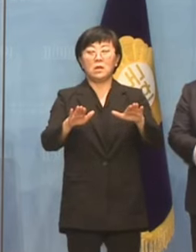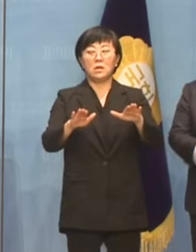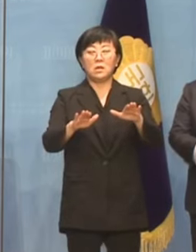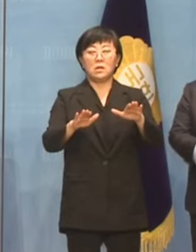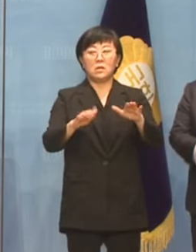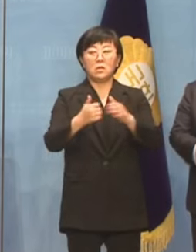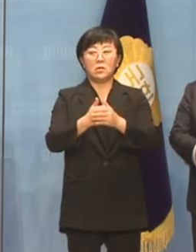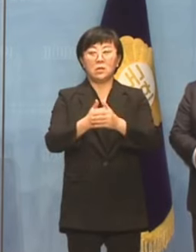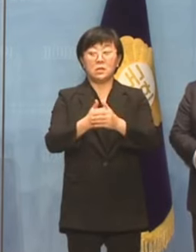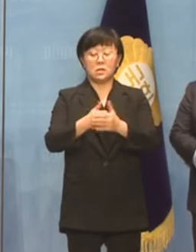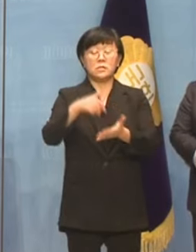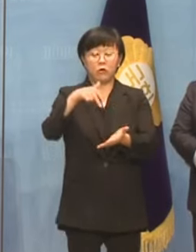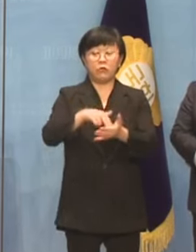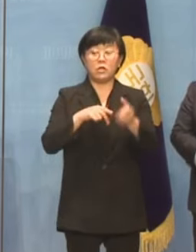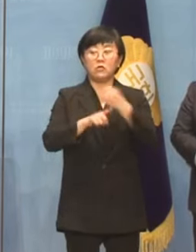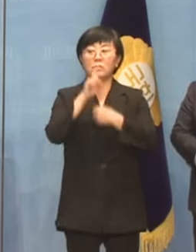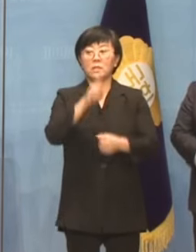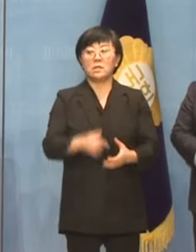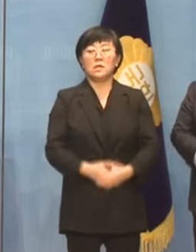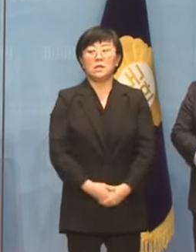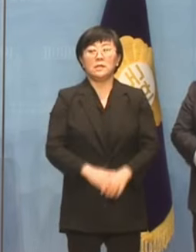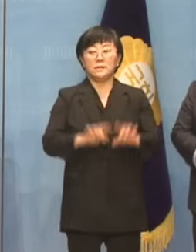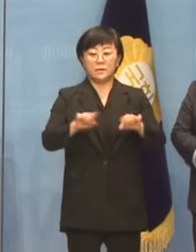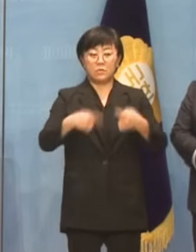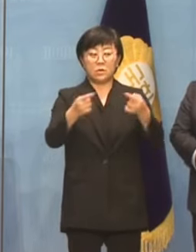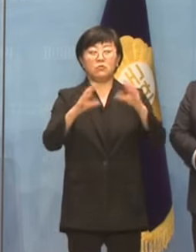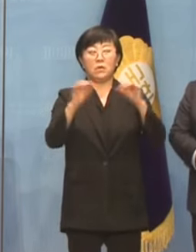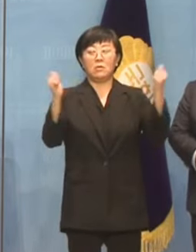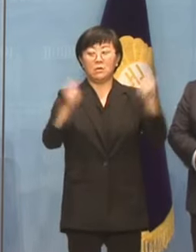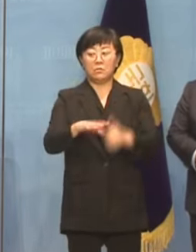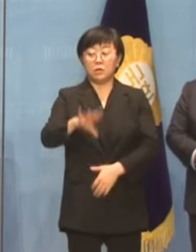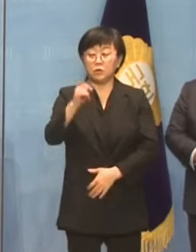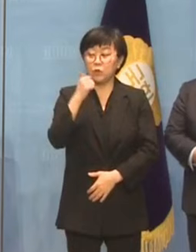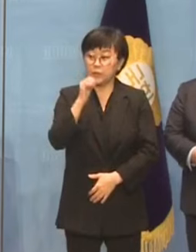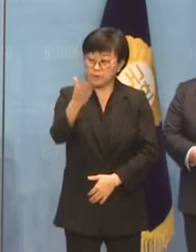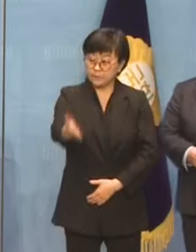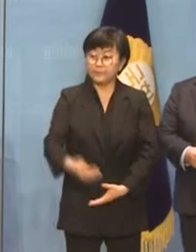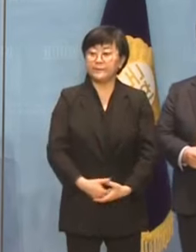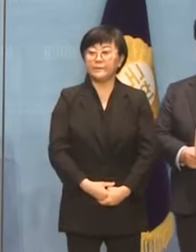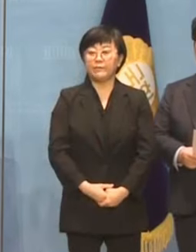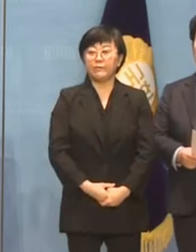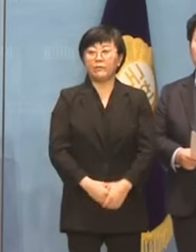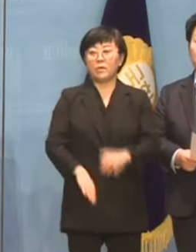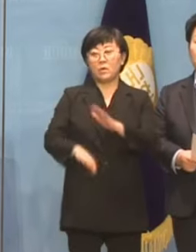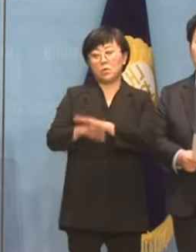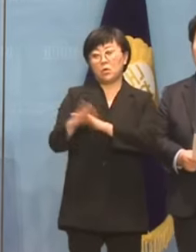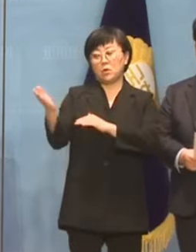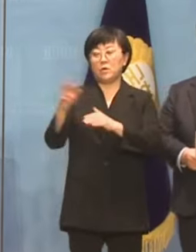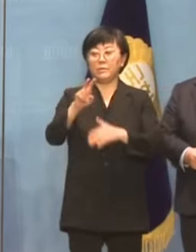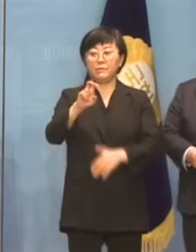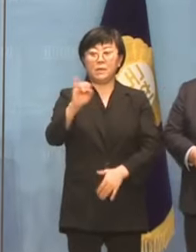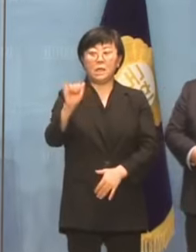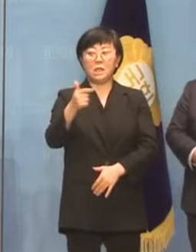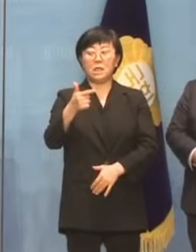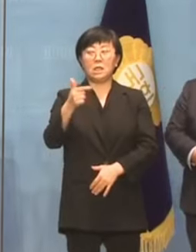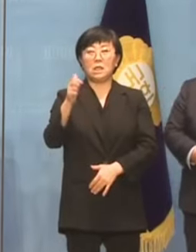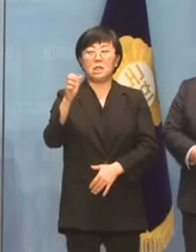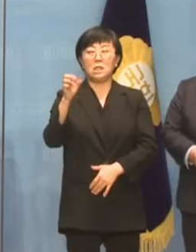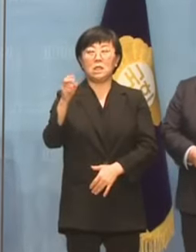하도록 하게 되었습니다. 저희 기자회견에 참석하신 의원님들 먼저 소개해드리겠습니다. 맨 오른쪽부터 민영배 의원님